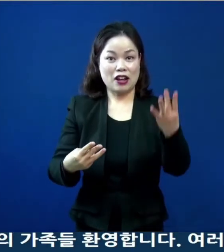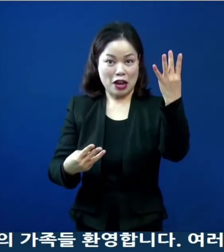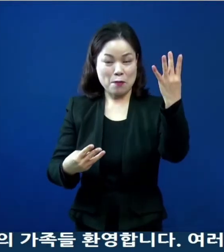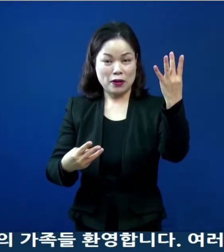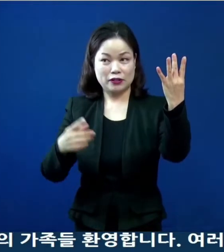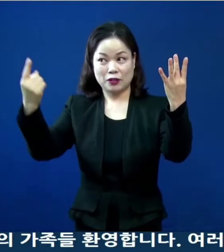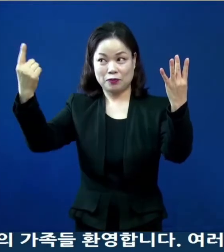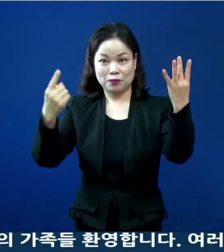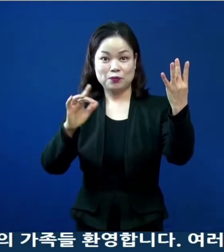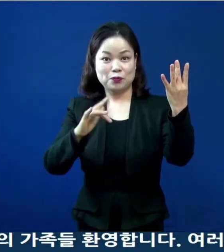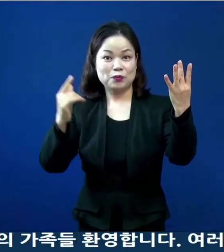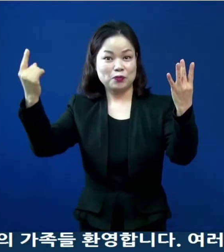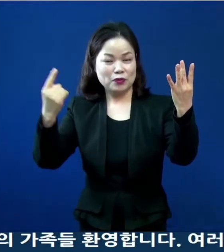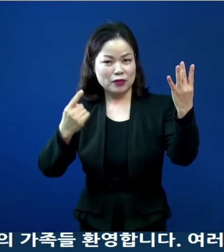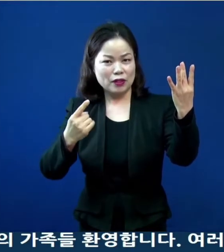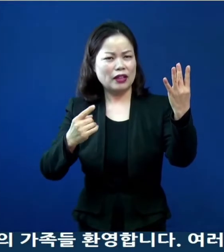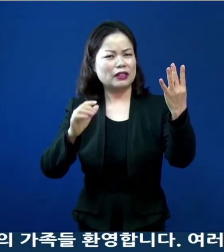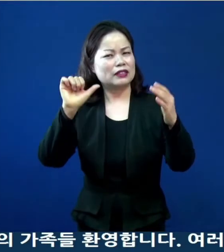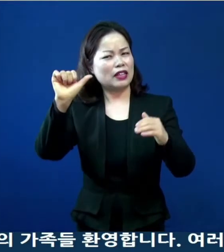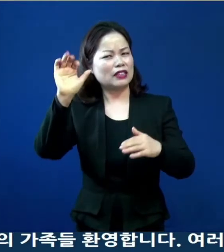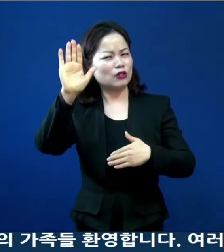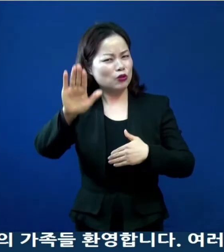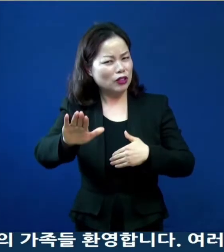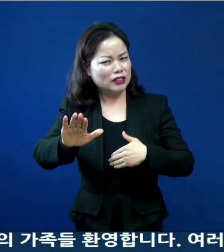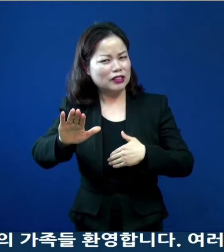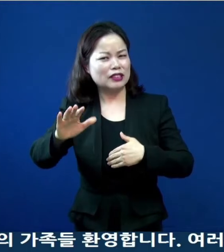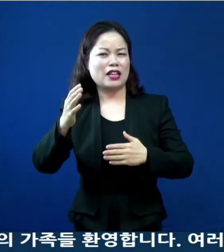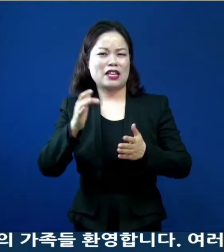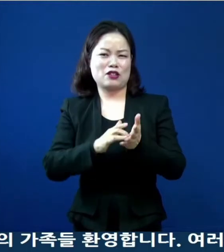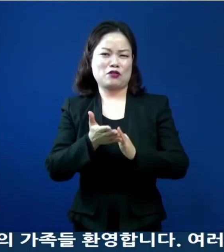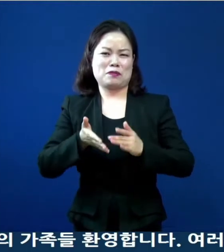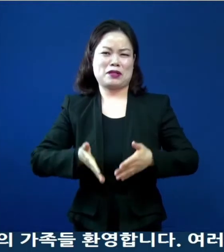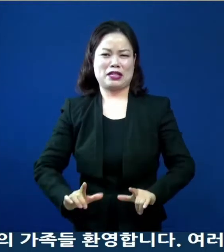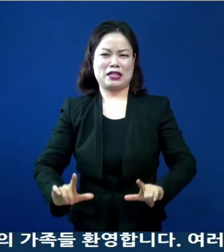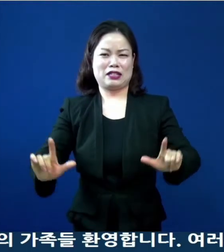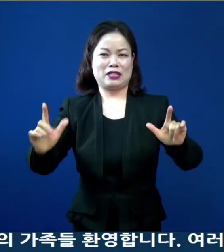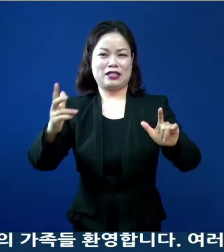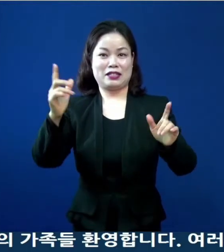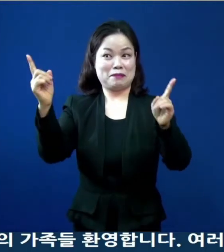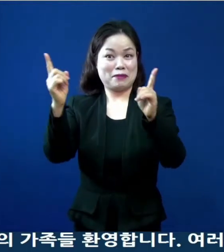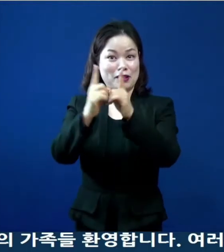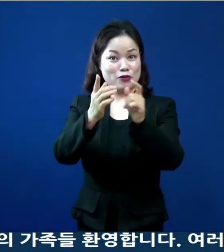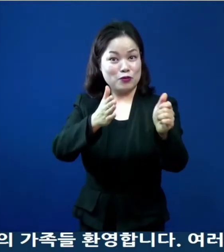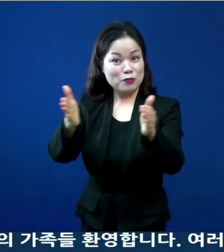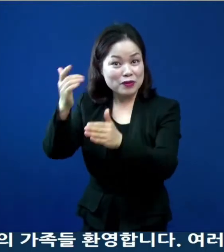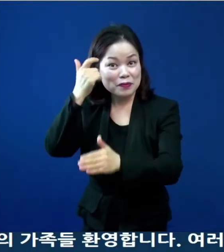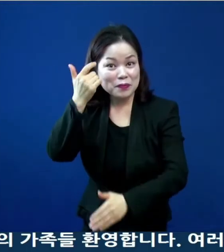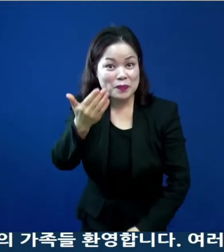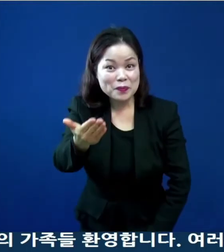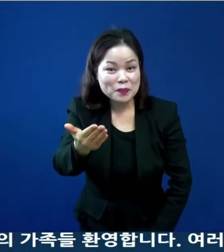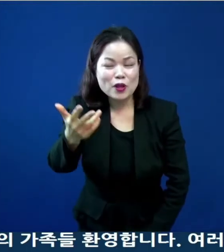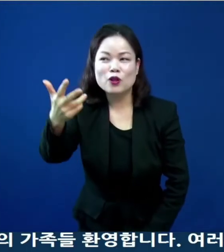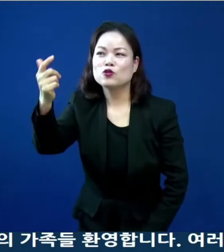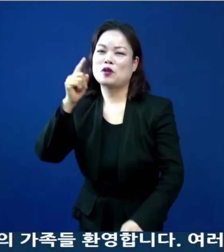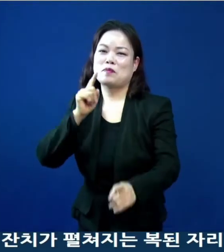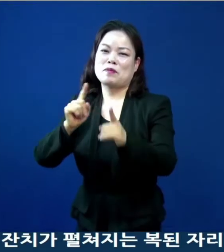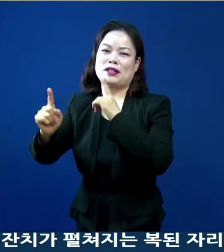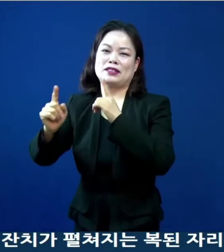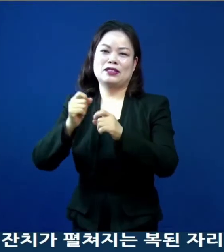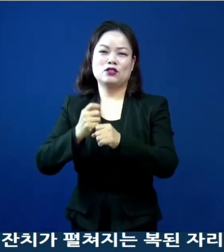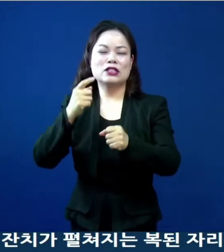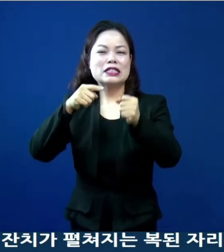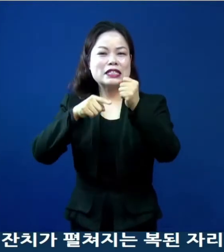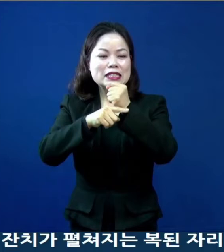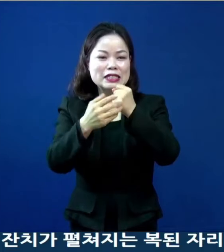이제 닷새만 지나면 성탄절인데 여러분 주님 잘 맞이하고 계십니까? 우리 주님의 말씀, 우리 주님의